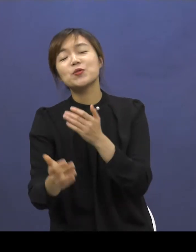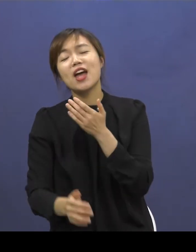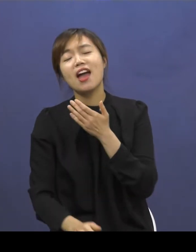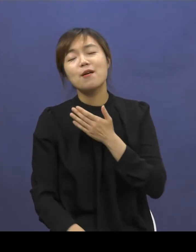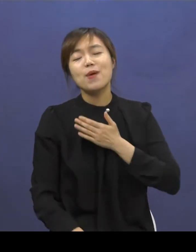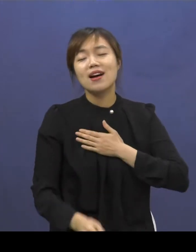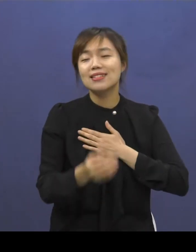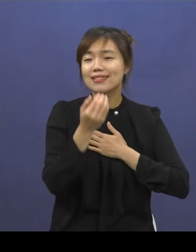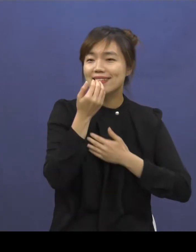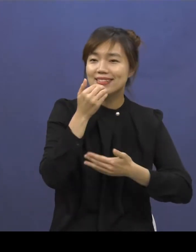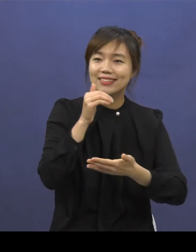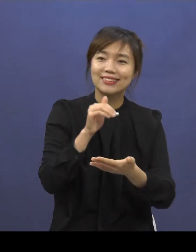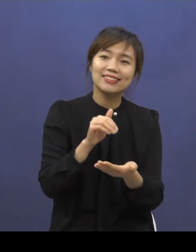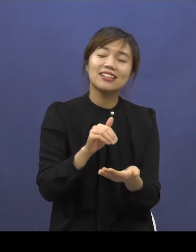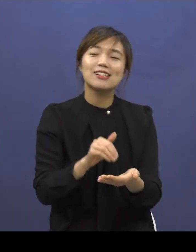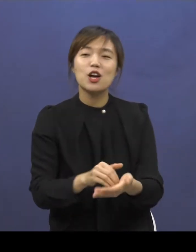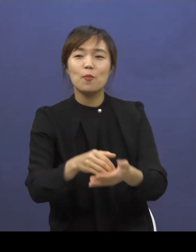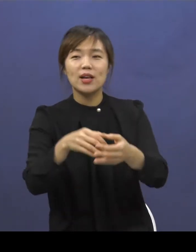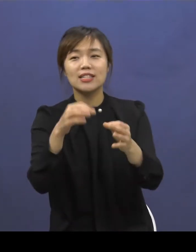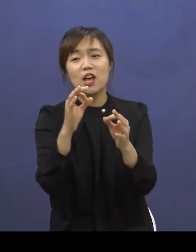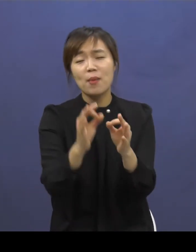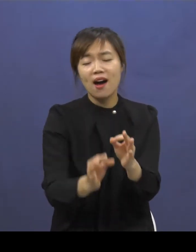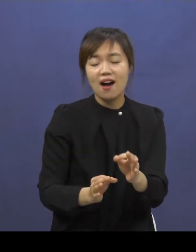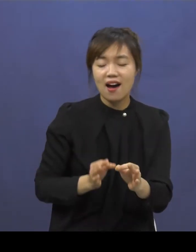예수의 반석 만세